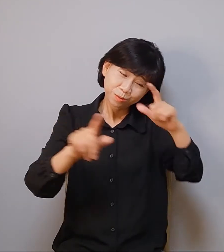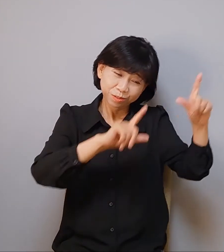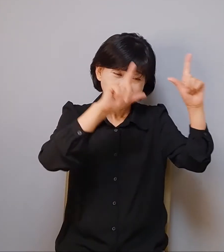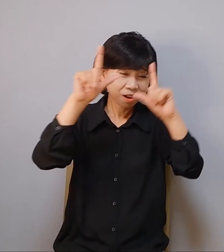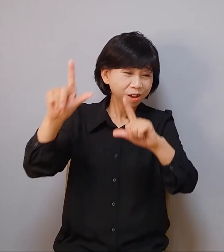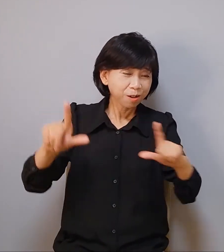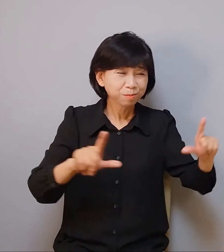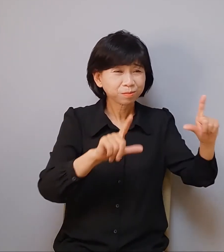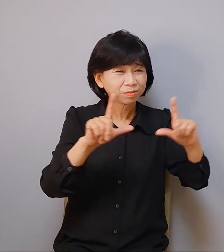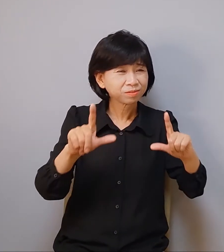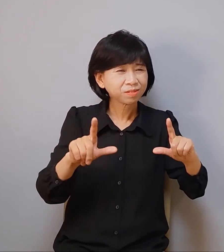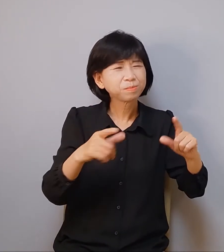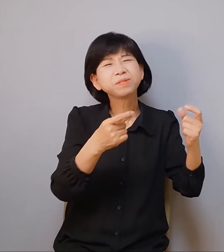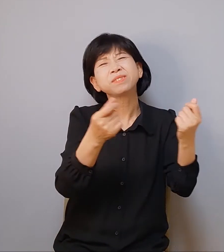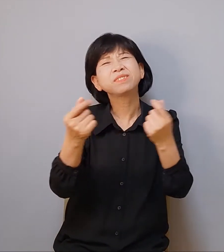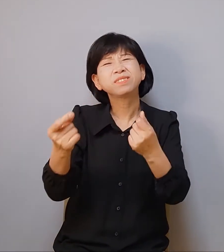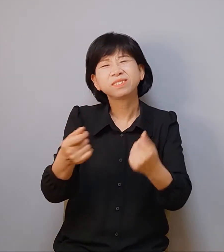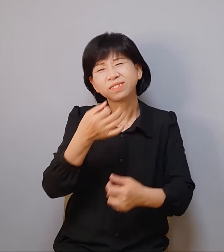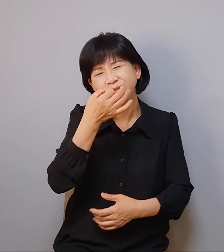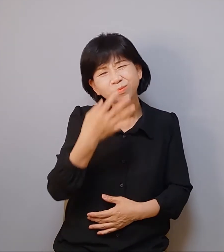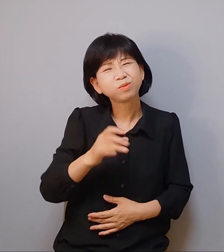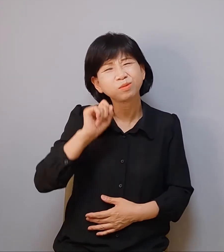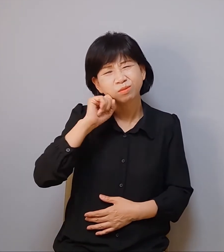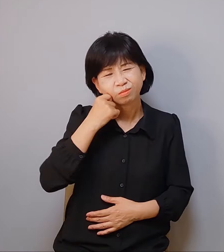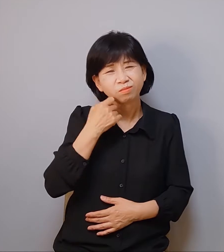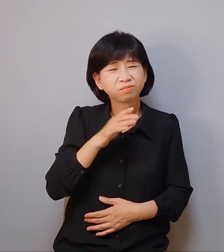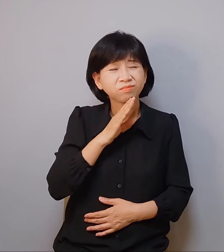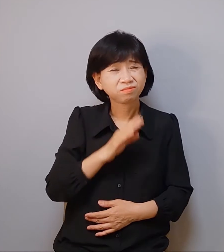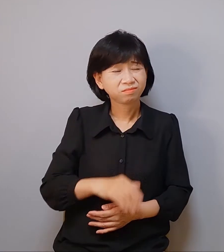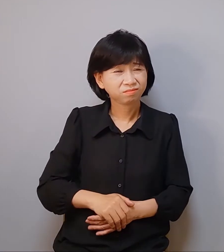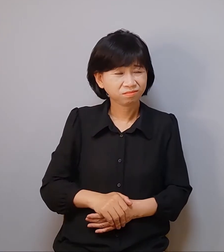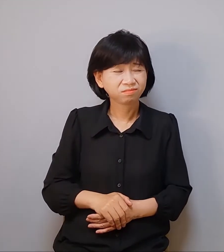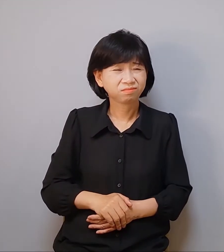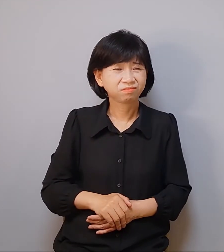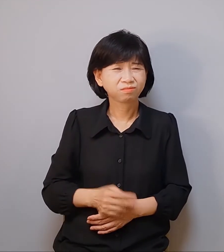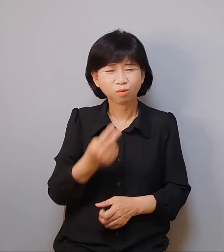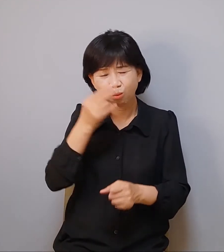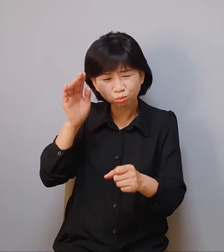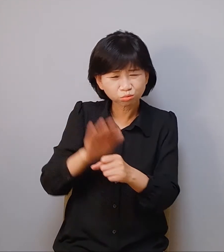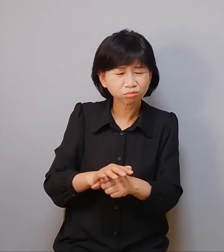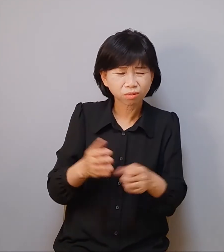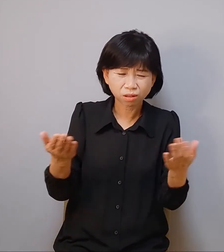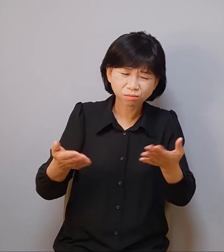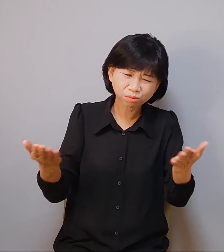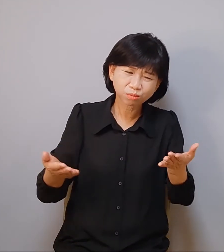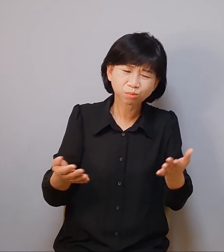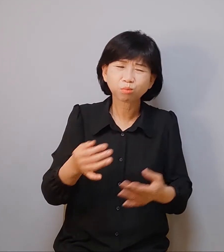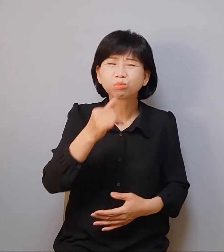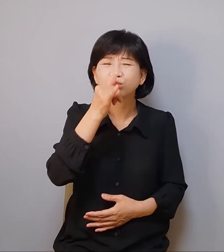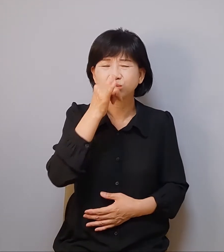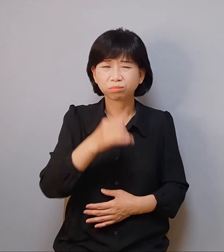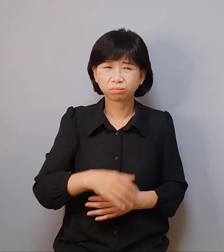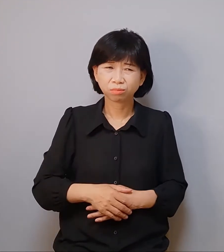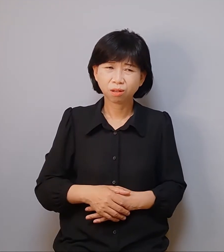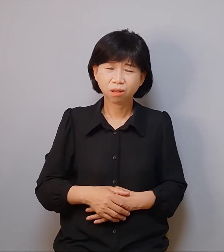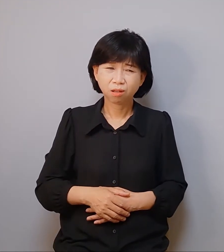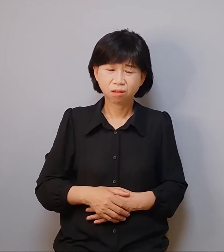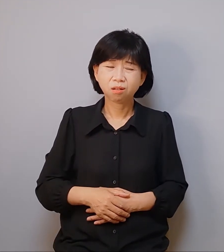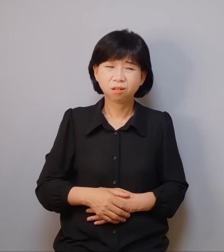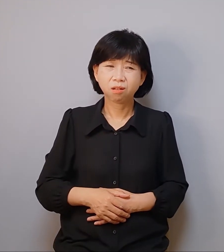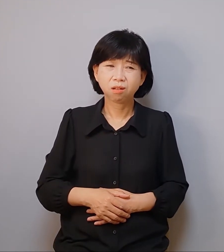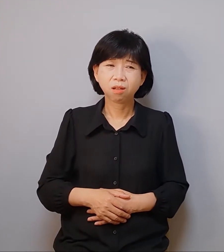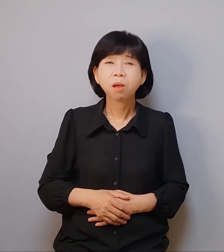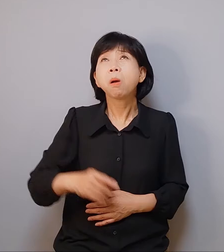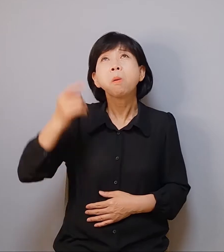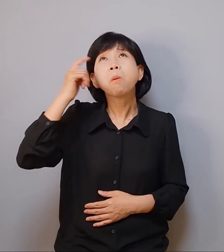힘들고 어렵겠습니까? 속상하고 황당한 일이 우리에게만 일어나는 것처럼 느껴지는 게 한두 번이 아닙니다.